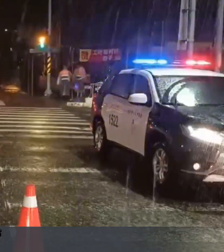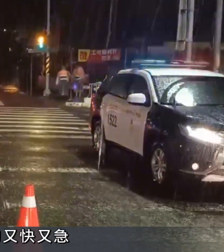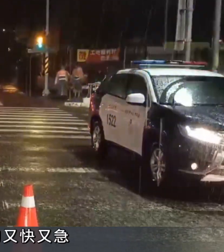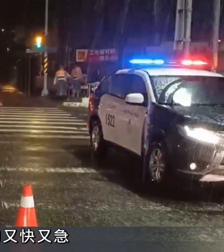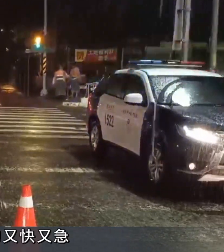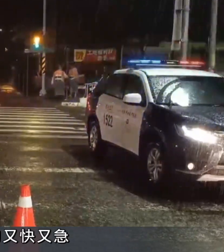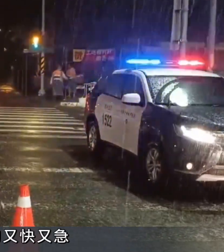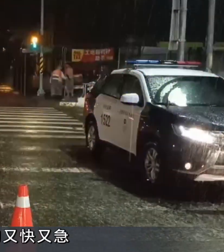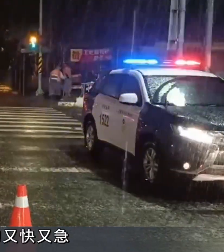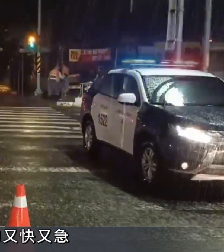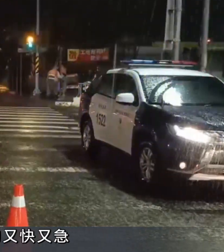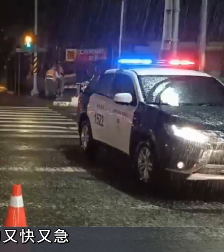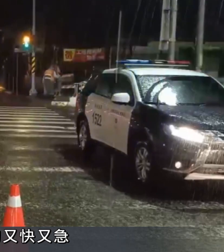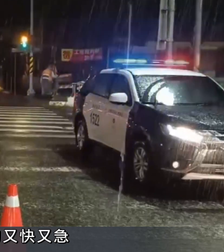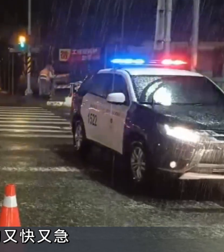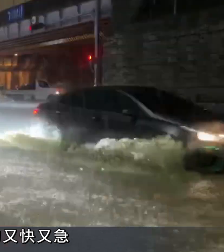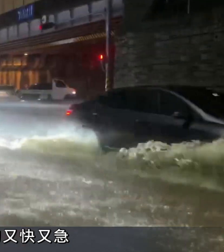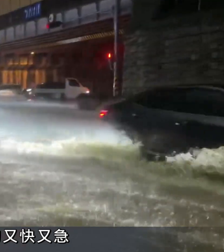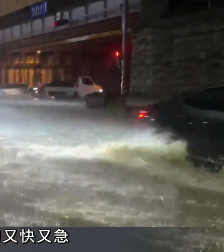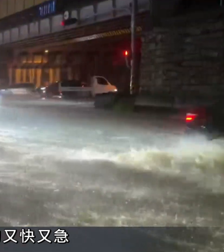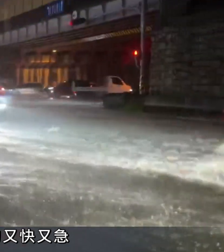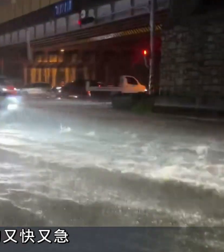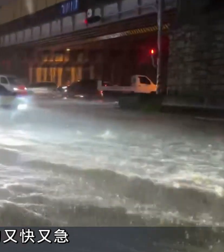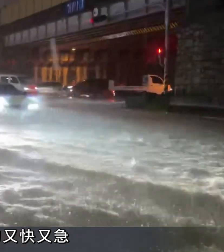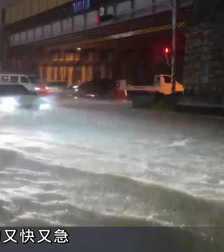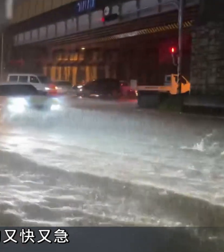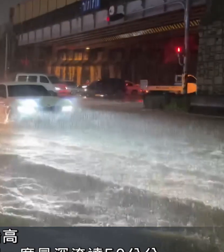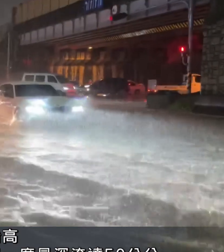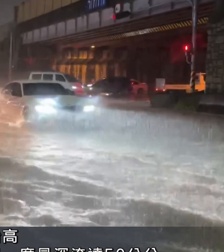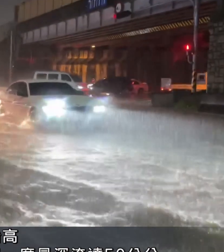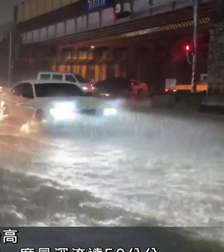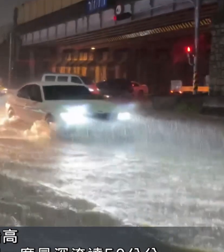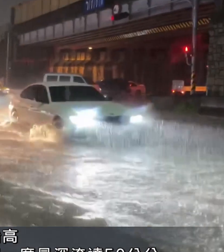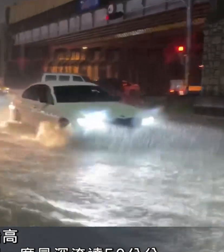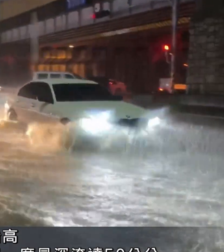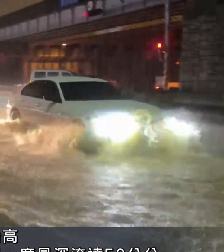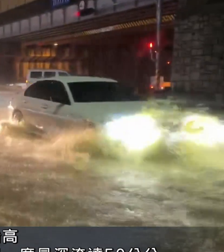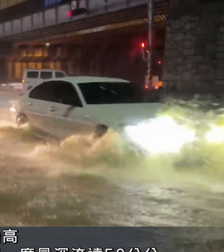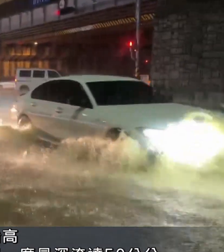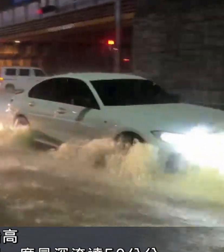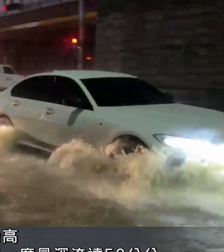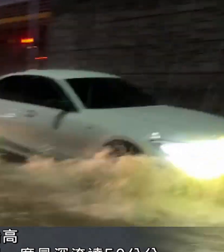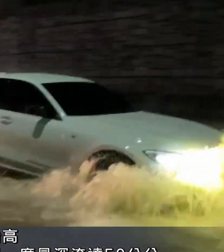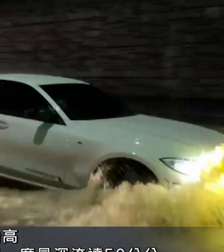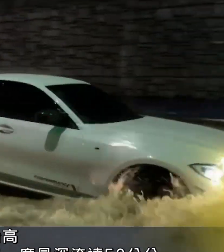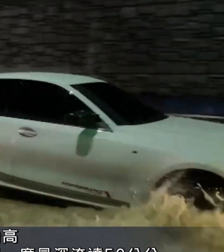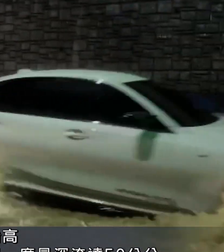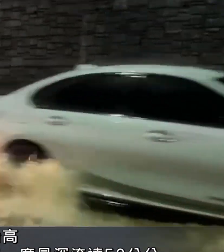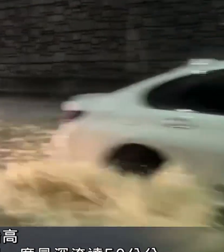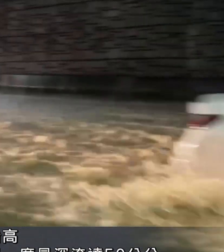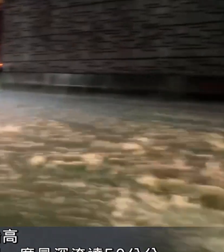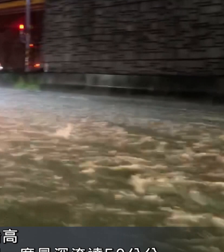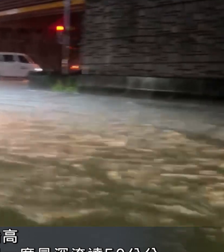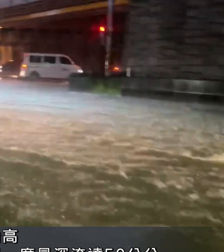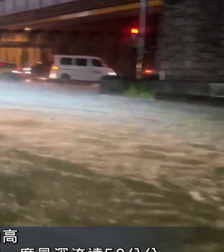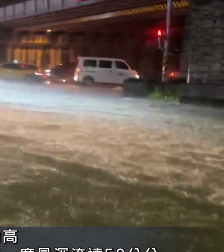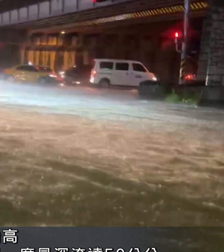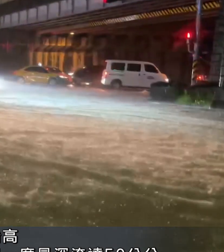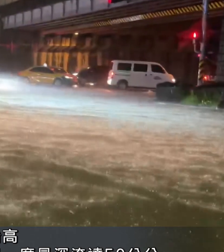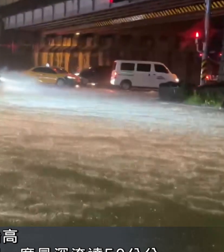后，雨势来得又快又急，大湾交流道下水淹将近半个轮胎高。而在高速二街这一边，一度最深淹